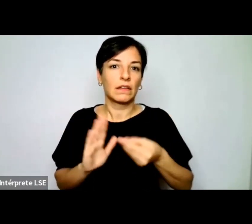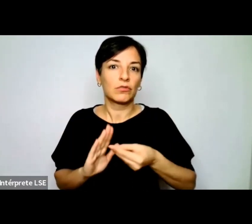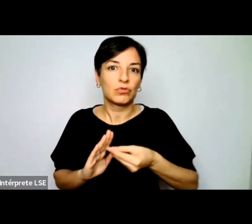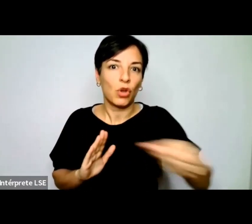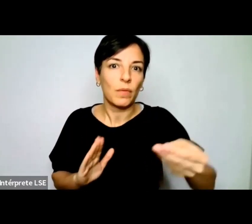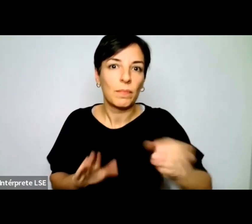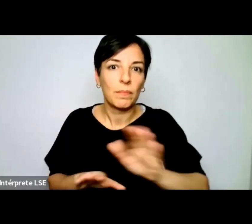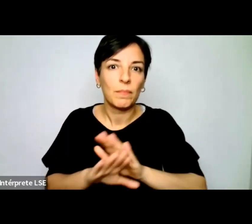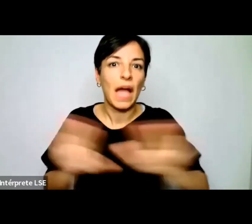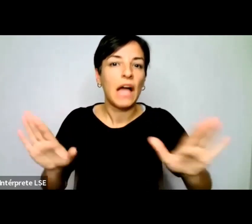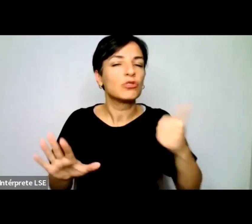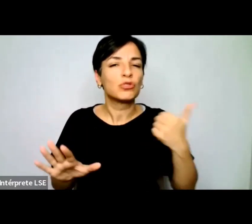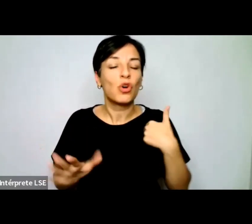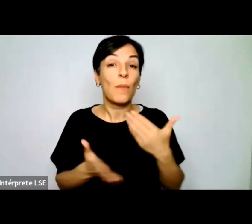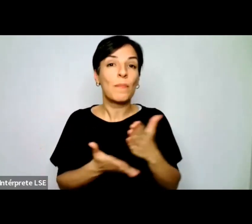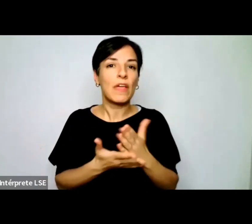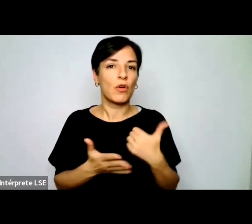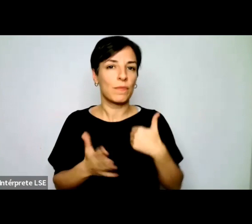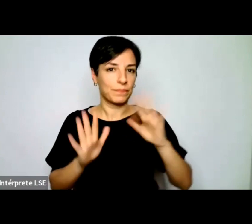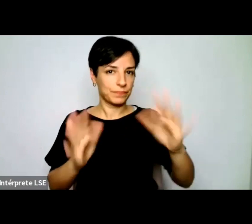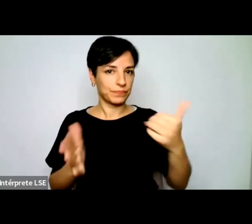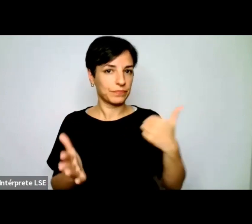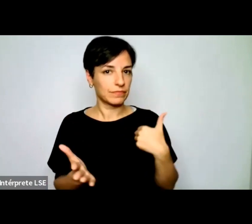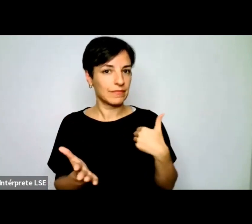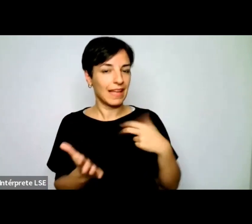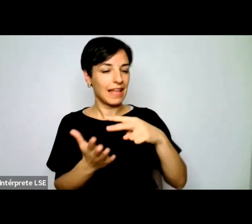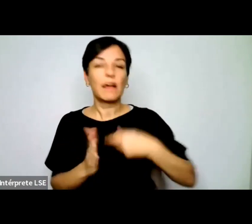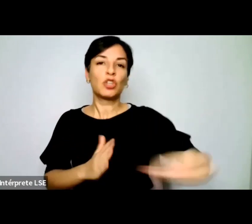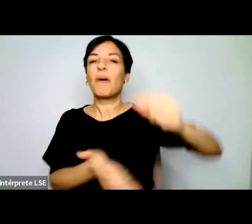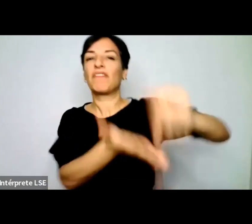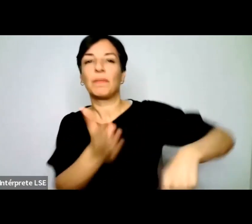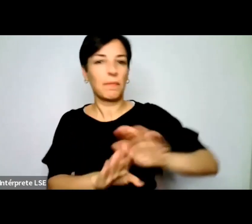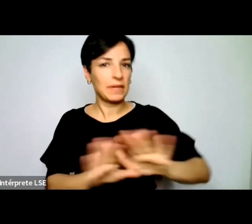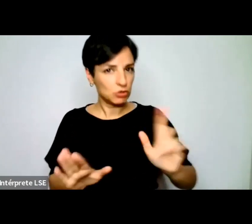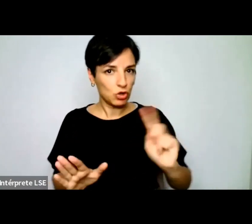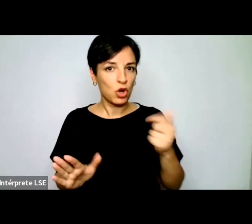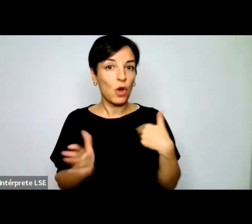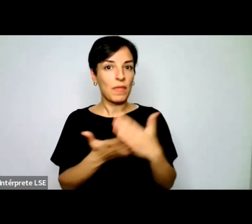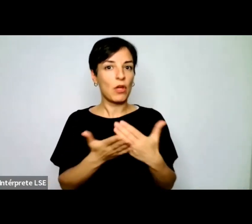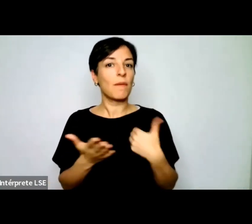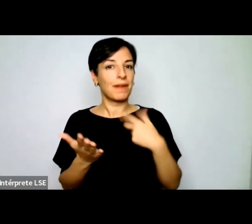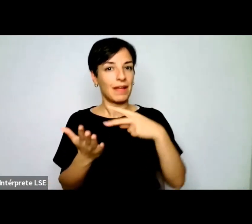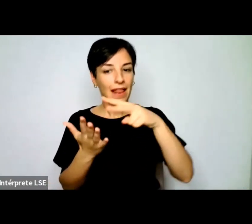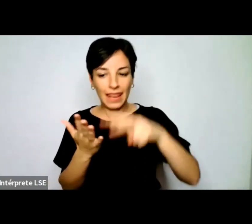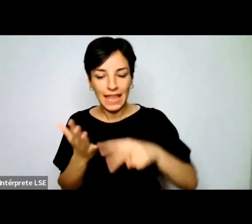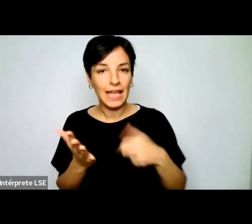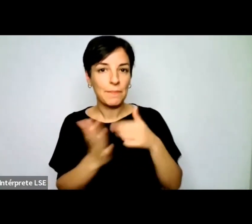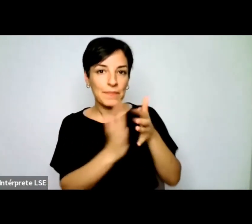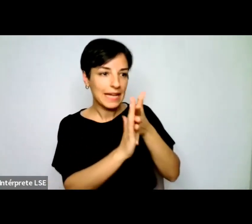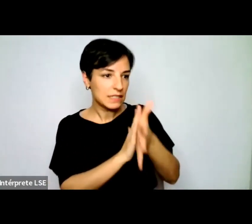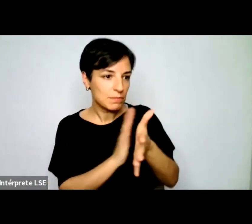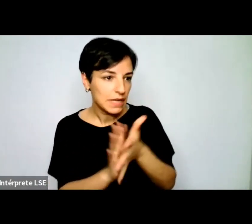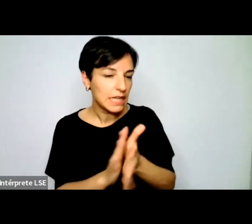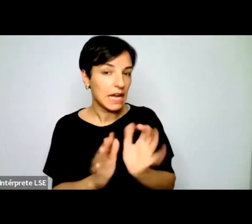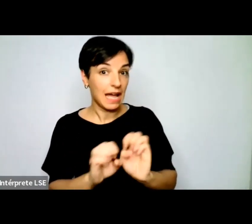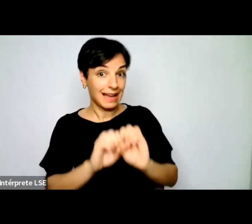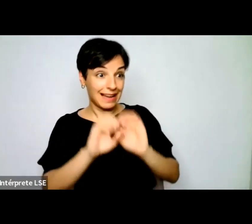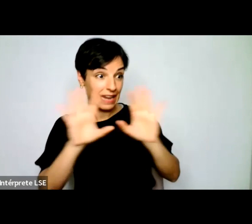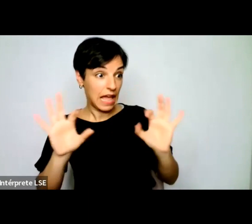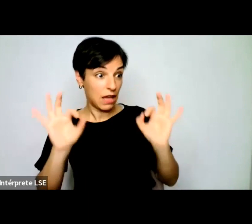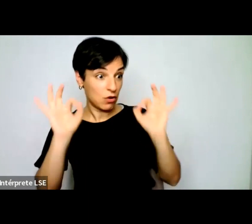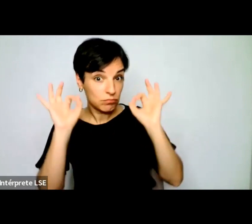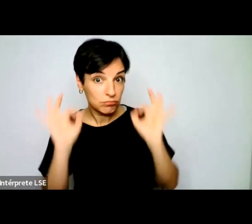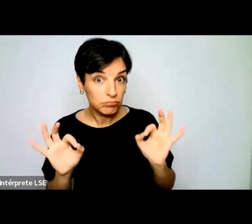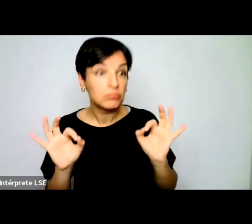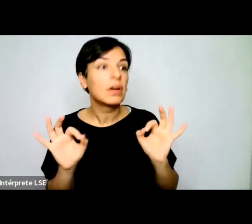mediadora lo va a leer con vosotros, os va a explicar todas las dudas que tengáis y demás, y luego ya para que lo tengáis, como que se